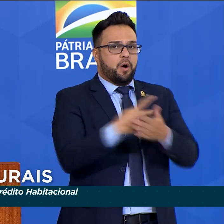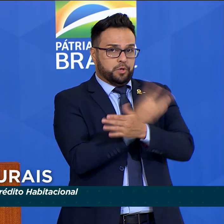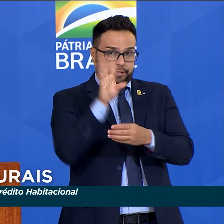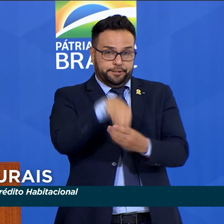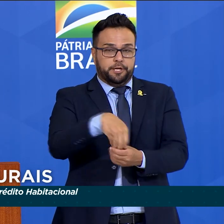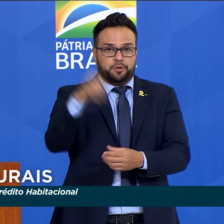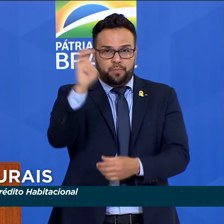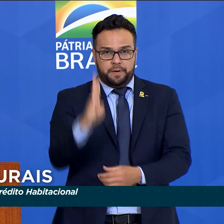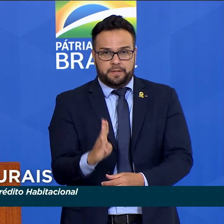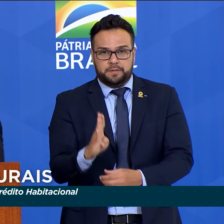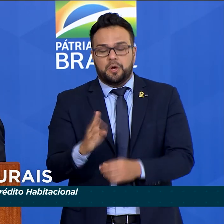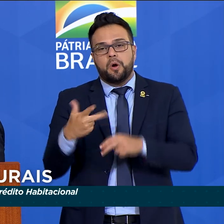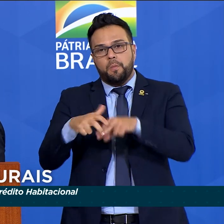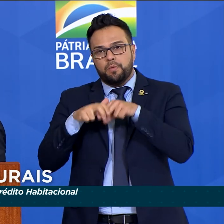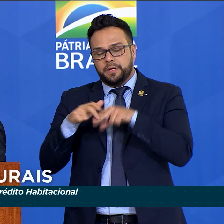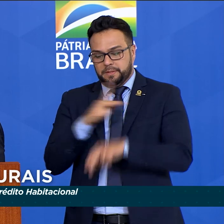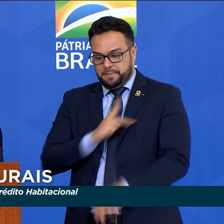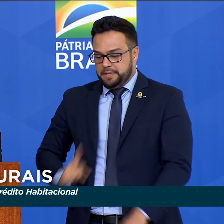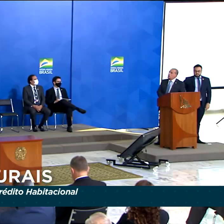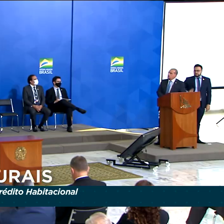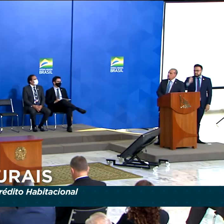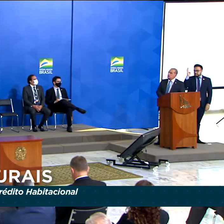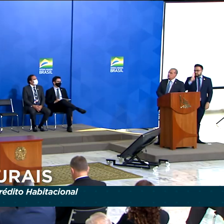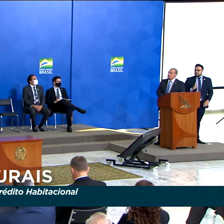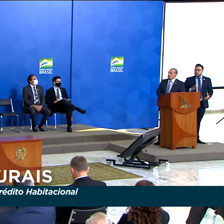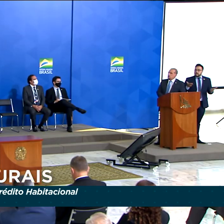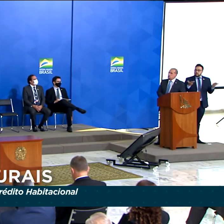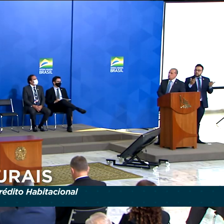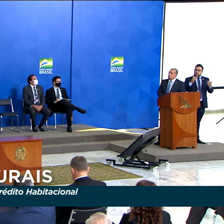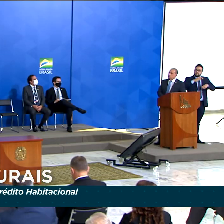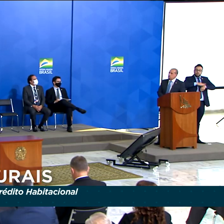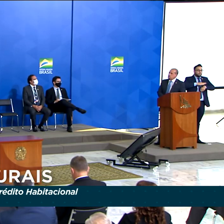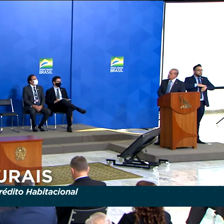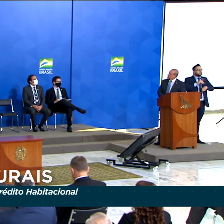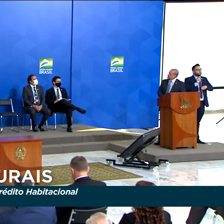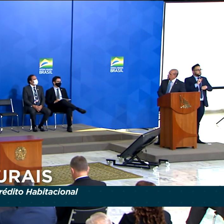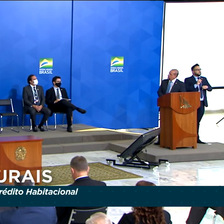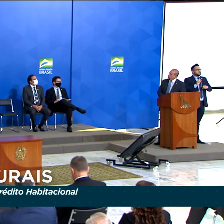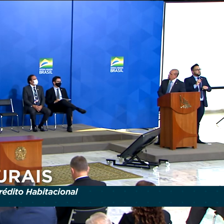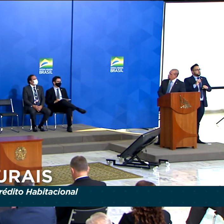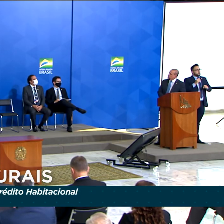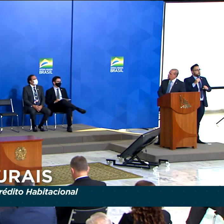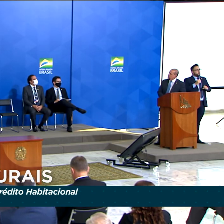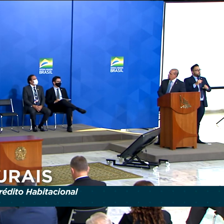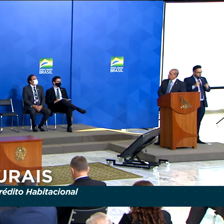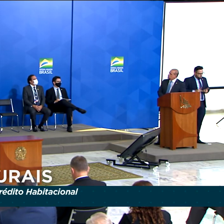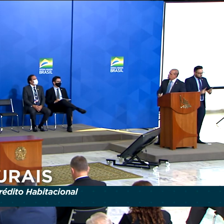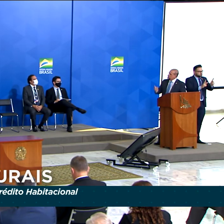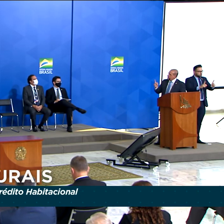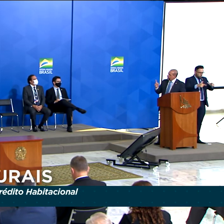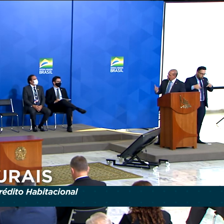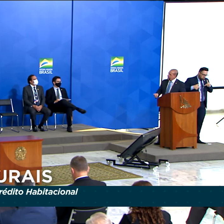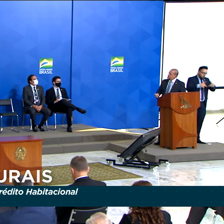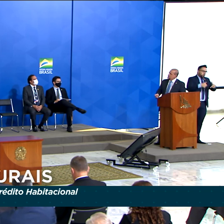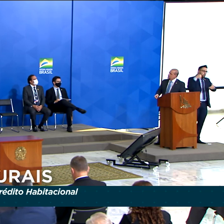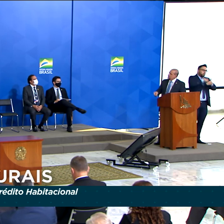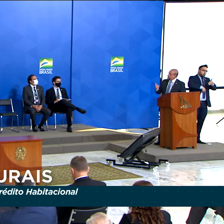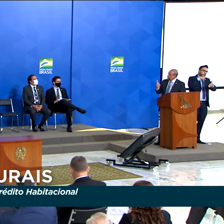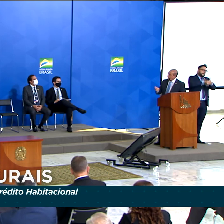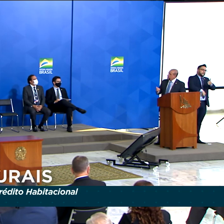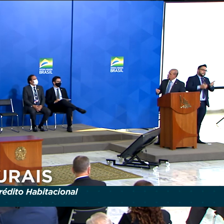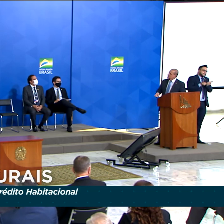Brasil. Então, presidente Bolsonaro, esse é o momento onde nós continuamos na nossa luta, em busca de